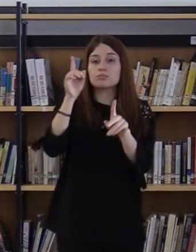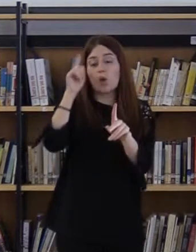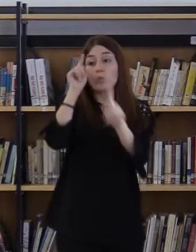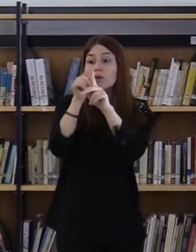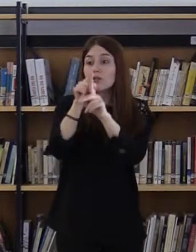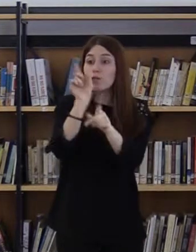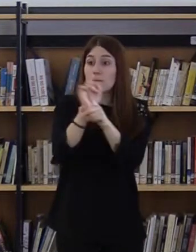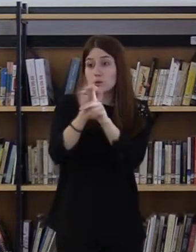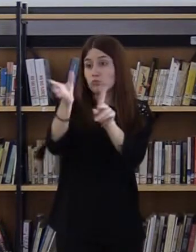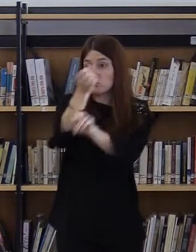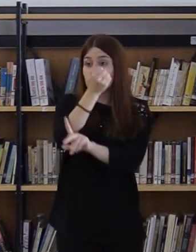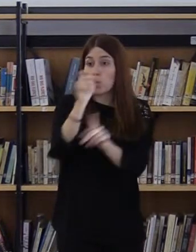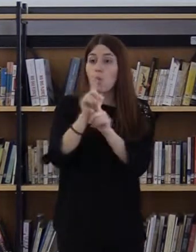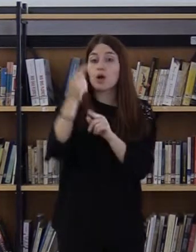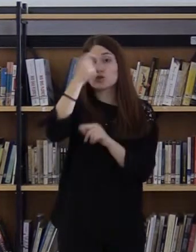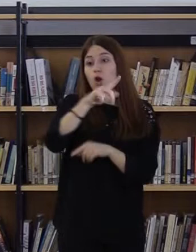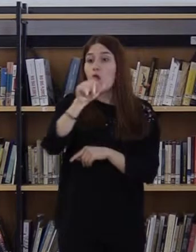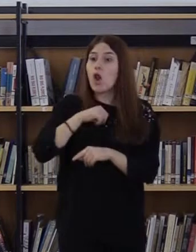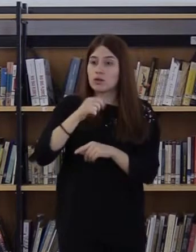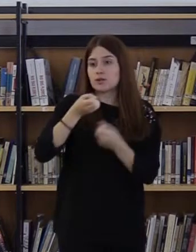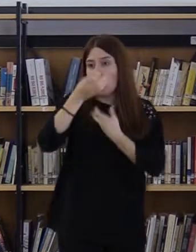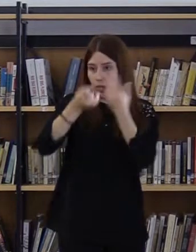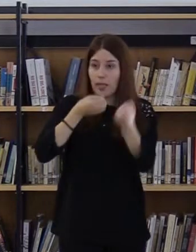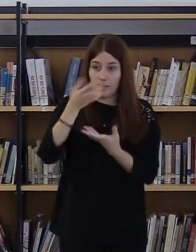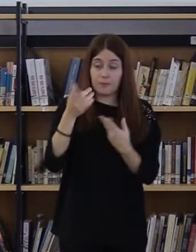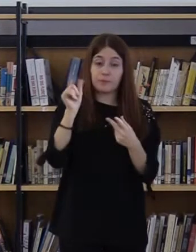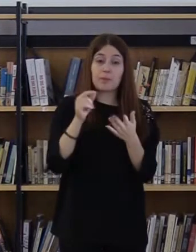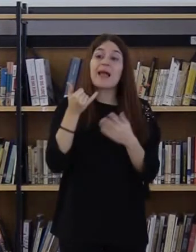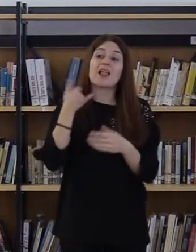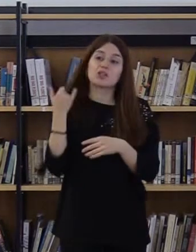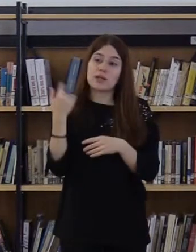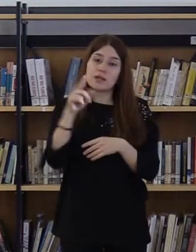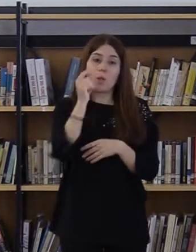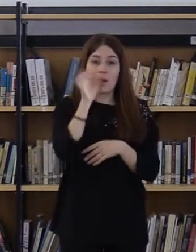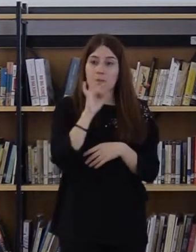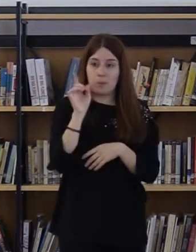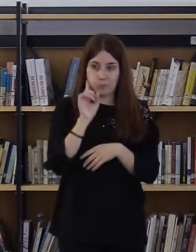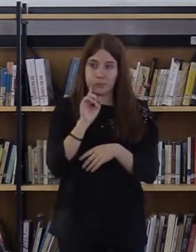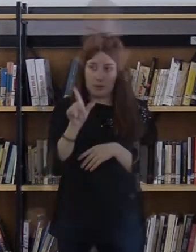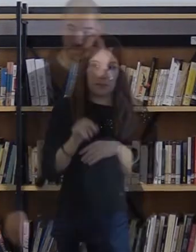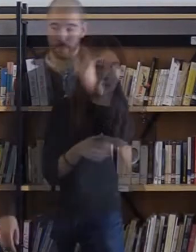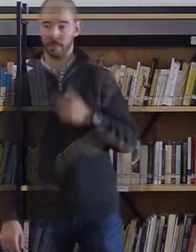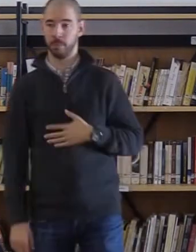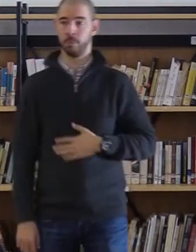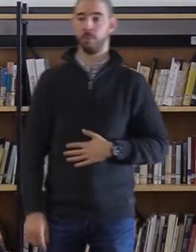tínhamos todas em comum, que era partilhar a nossa história. E depois, a Alexandra, que tem também os pais surdos.